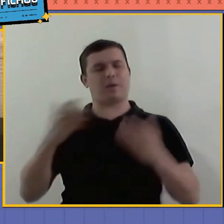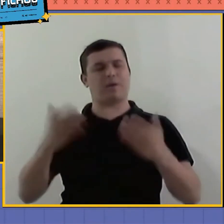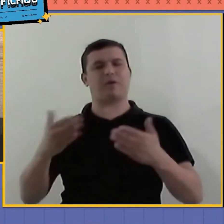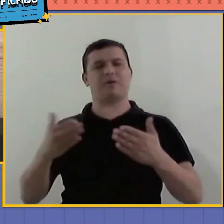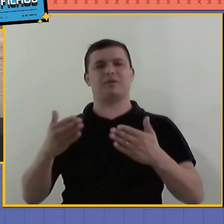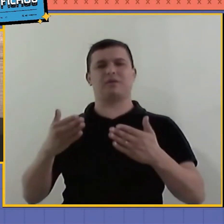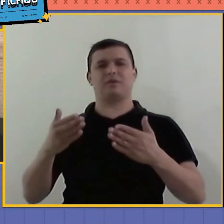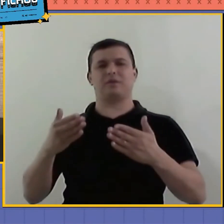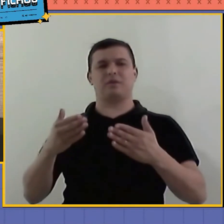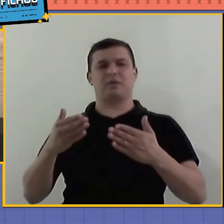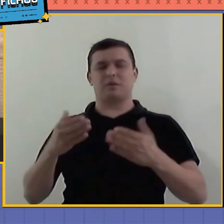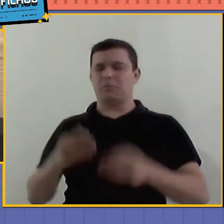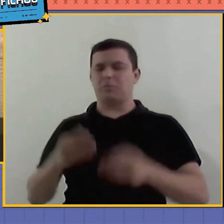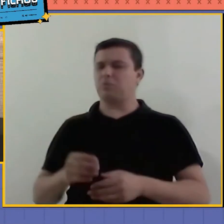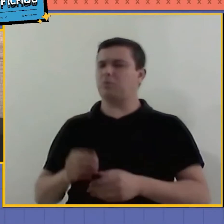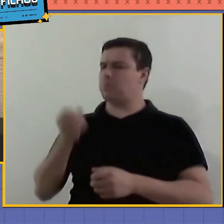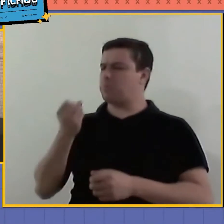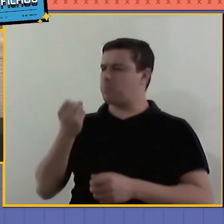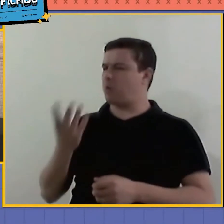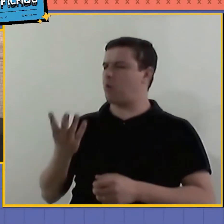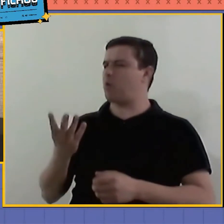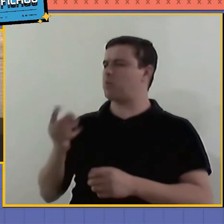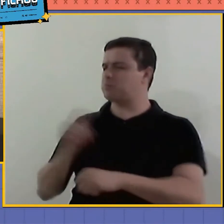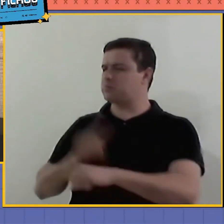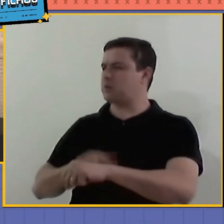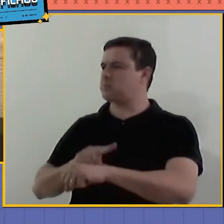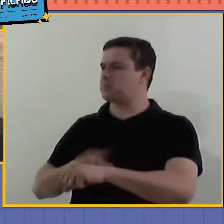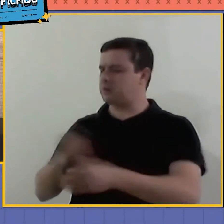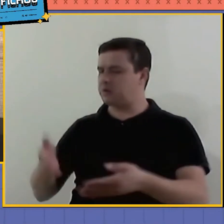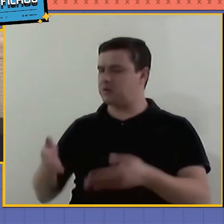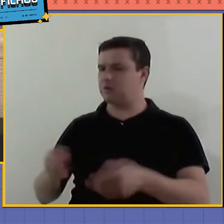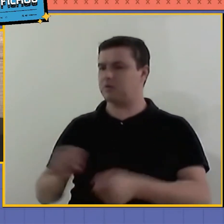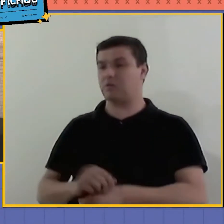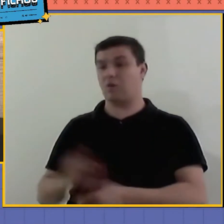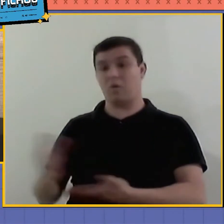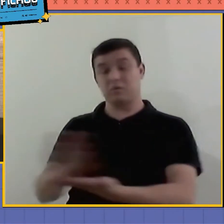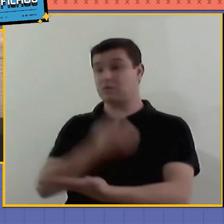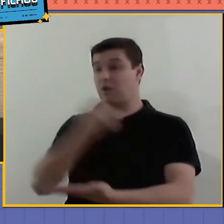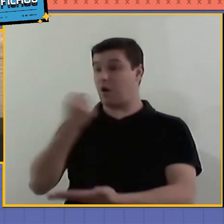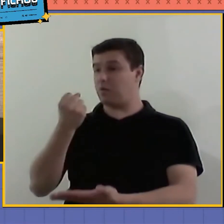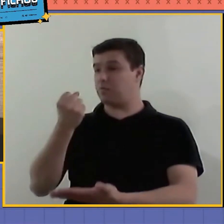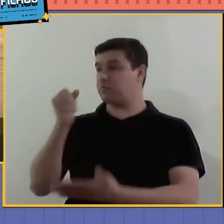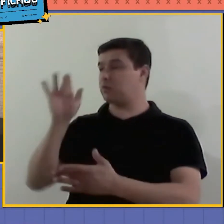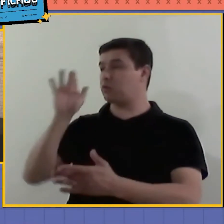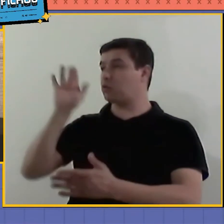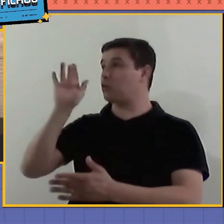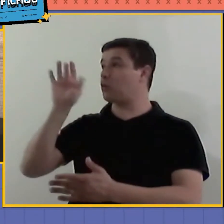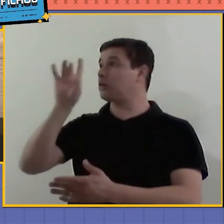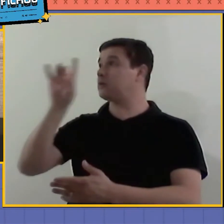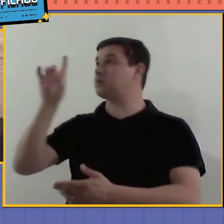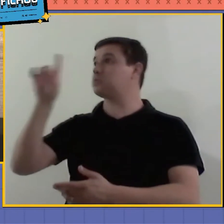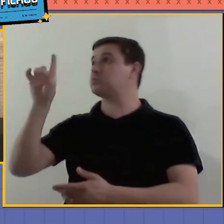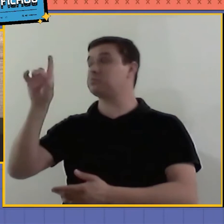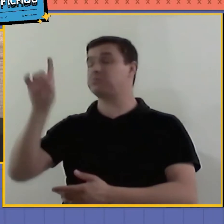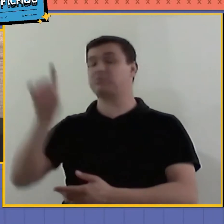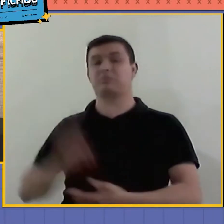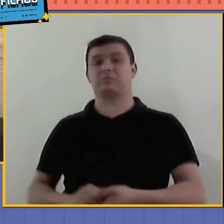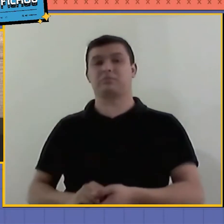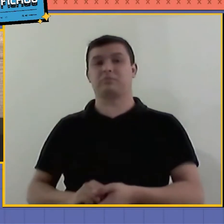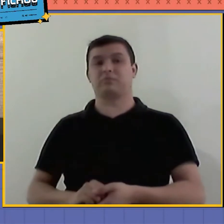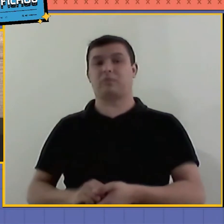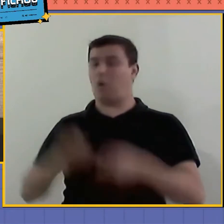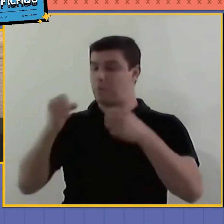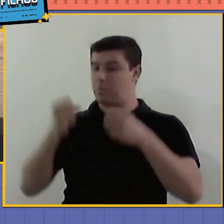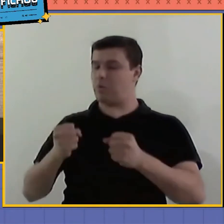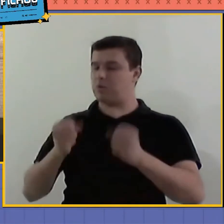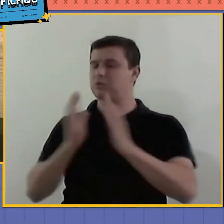que nós passamos aqui ele foi salvo naquele momento ele tocou em Deus Aquele momento Então posso orar por você realmente